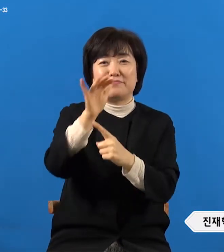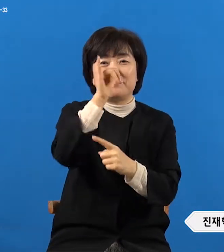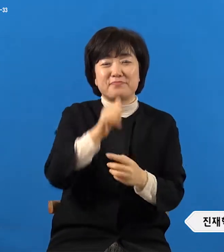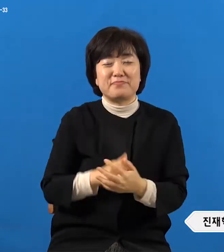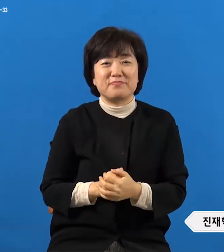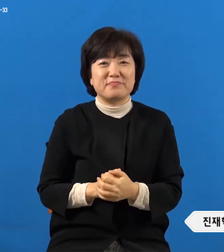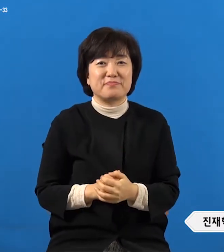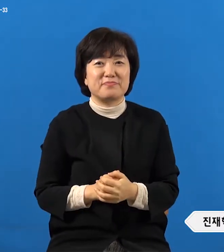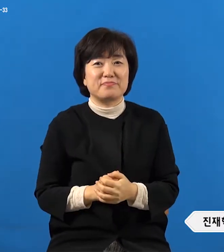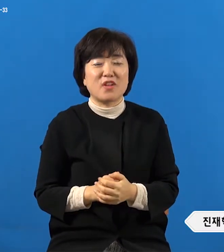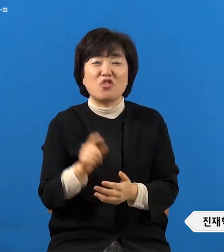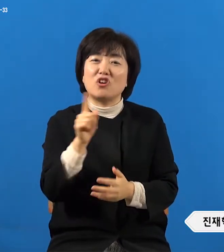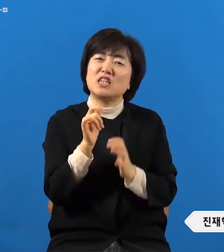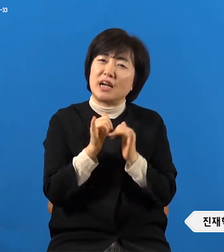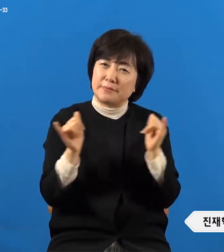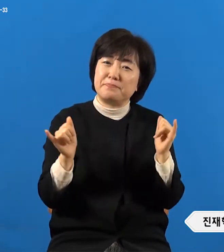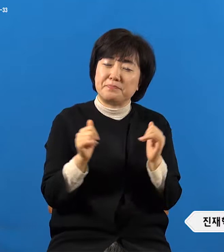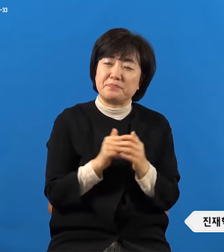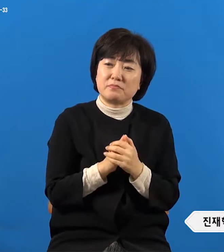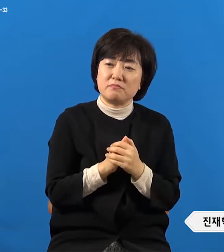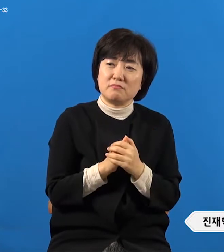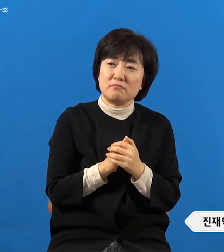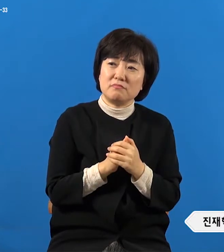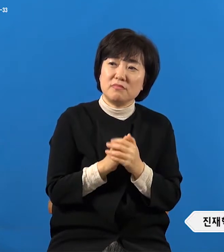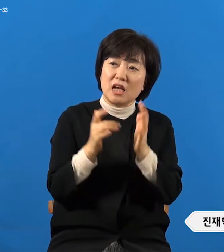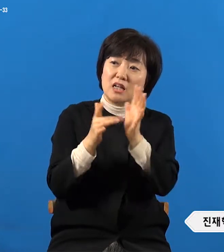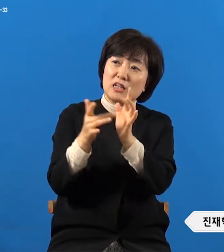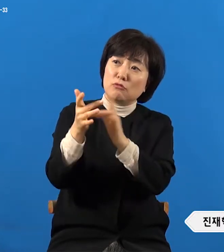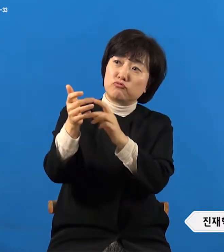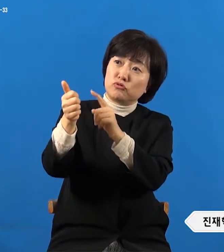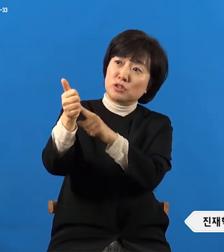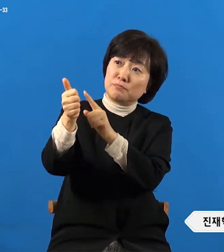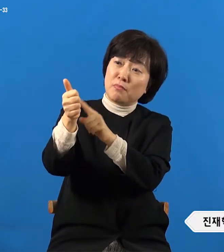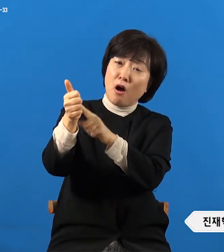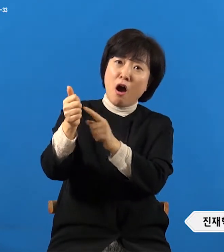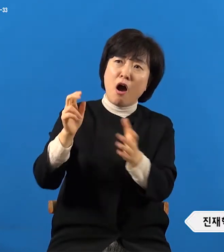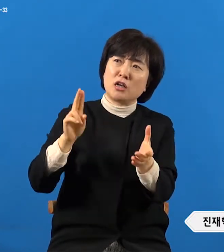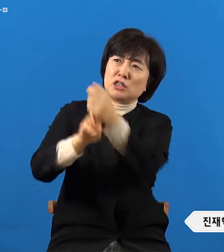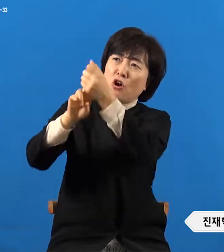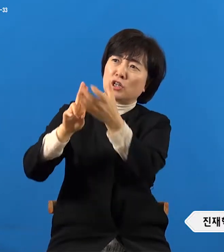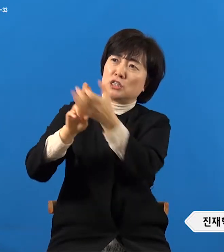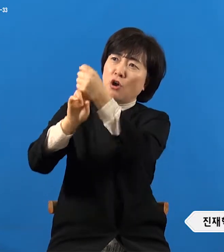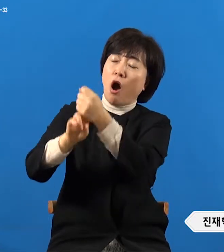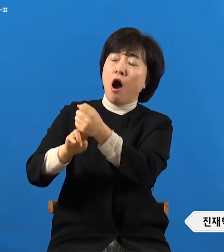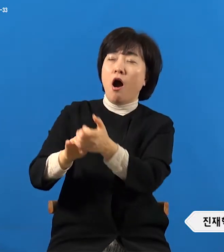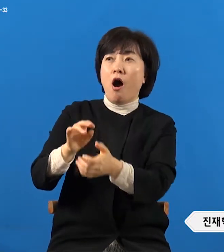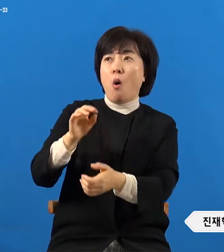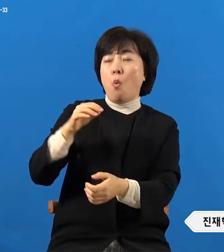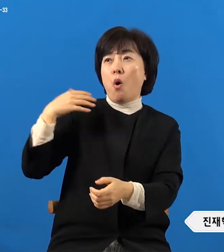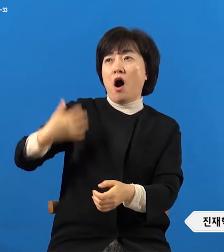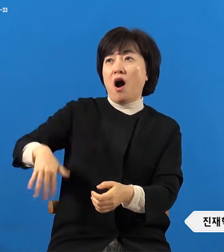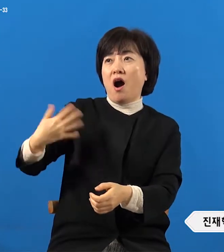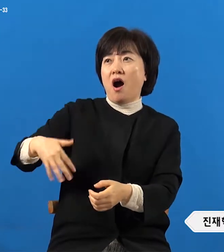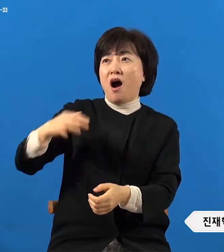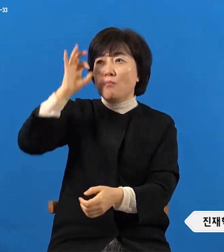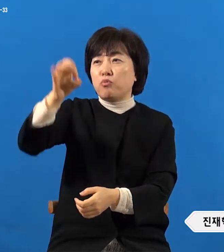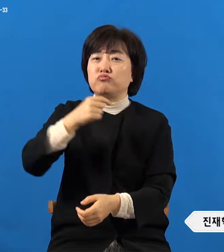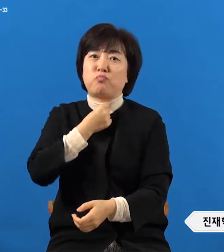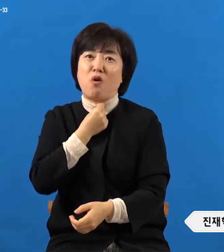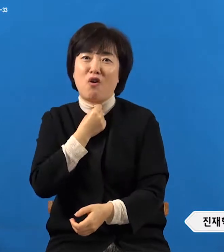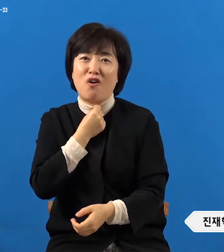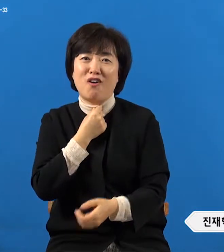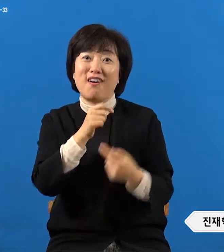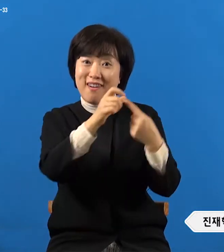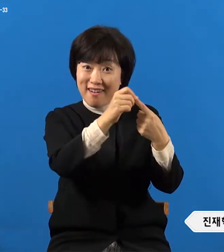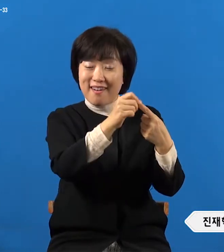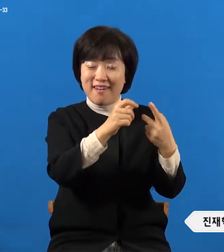설명합니다. 어떤 분들은 예수님께 더 많은 기적을 보고 싶은 마음이 있었을 것입니다. 어떤